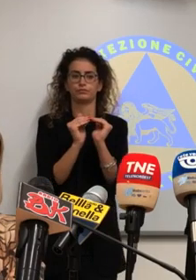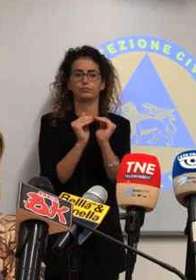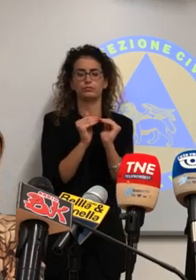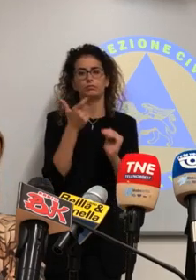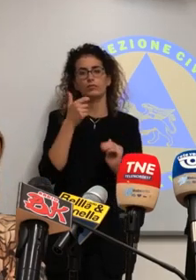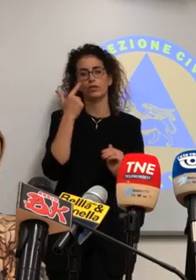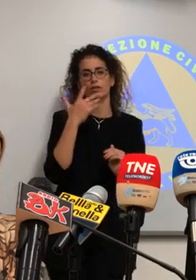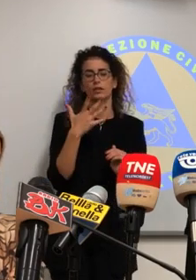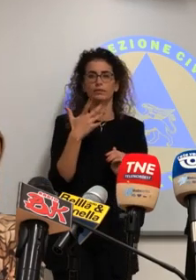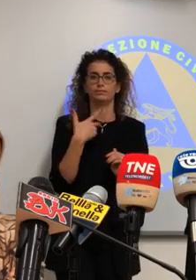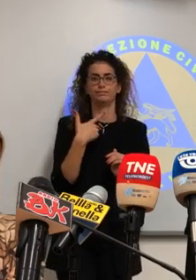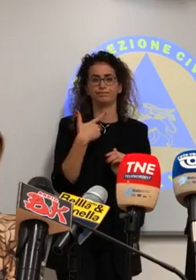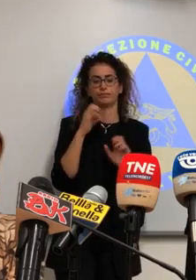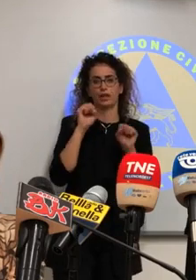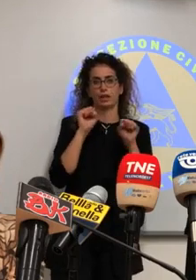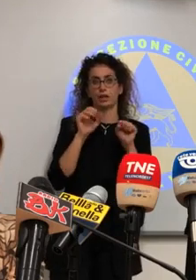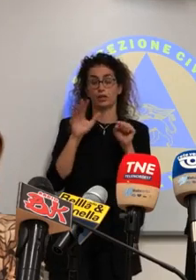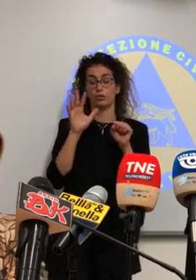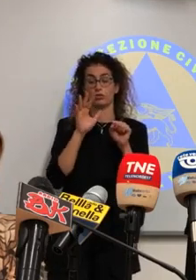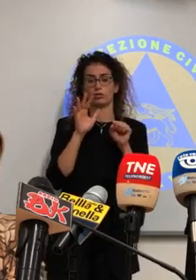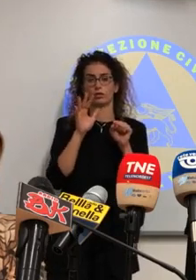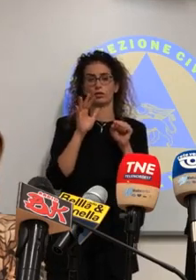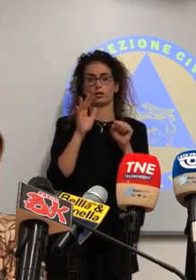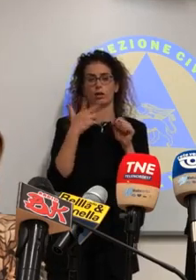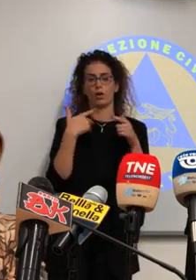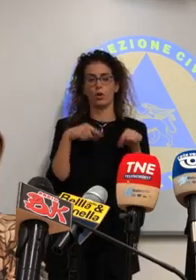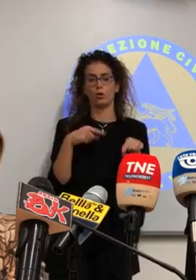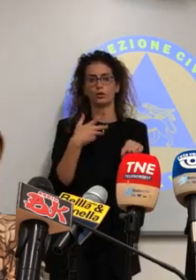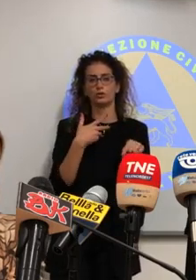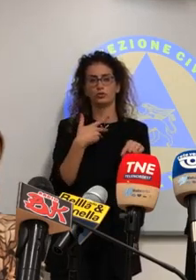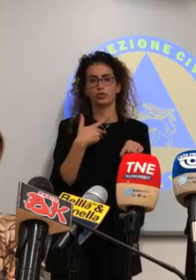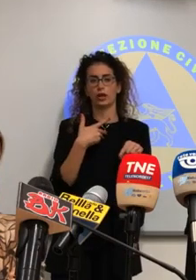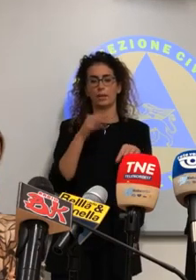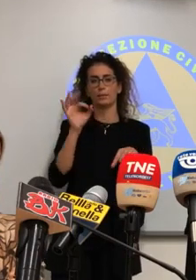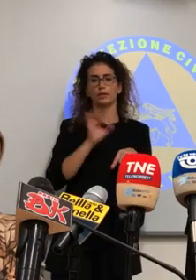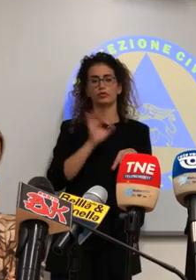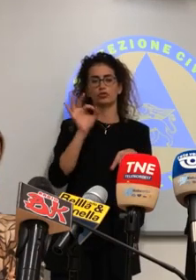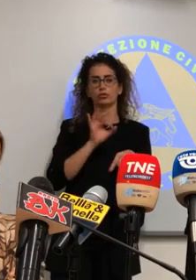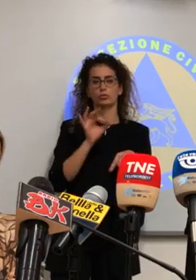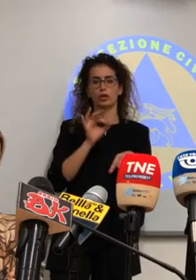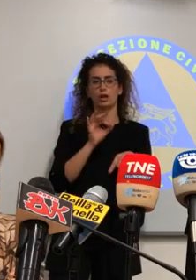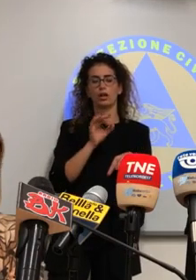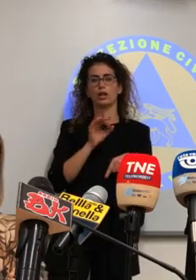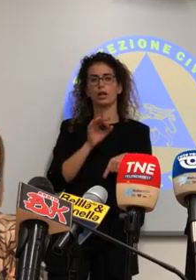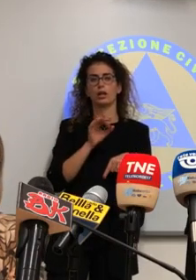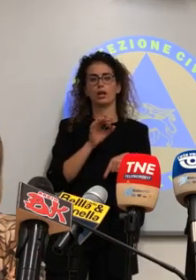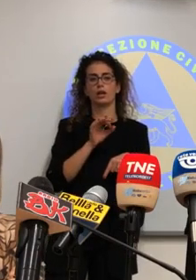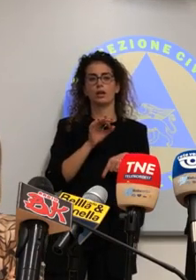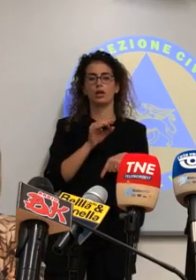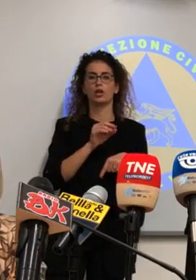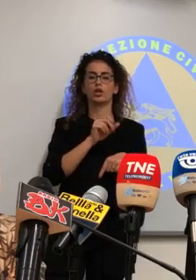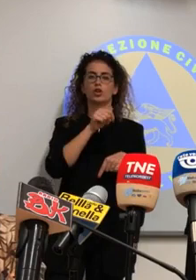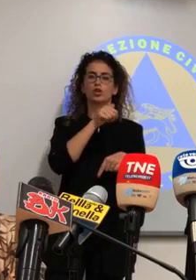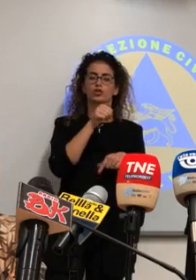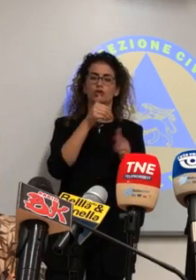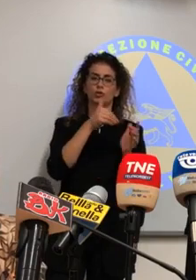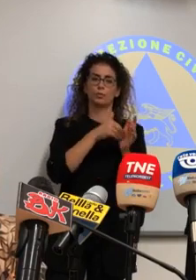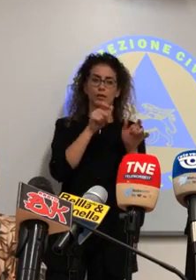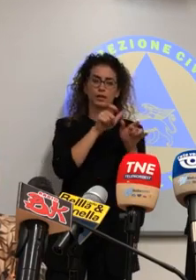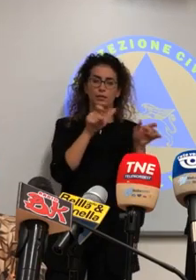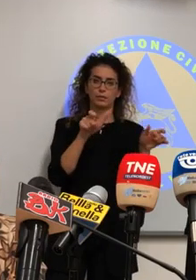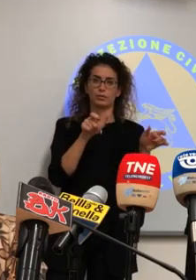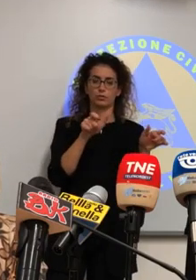sapete insomma che a livello regionale abbiamo al momento un'incidenza che è di 40 soggetti su 100.000, con